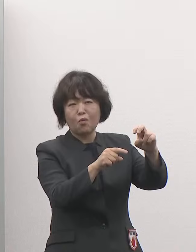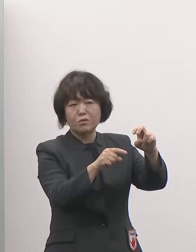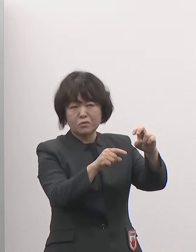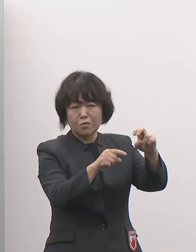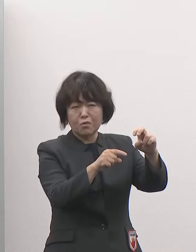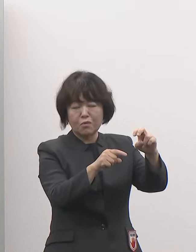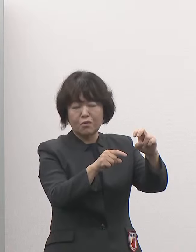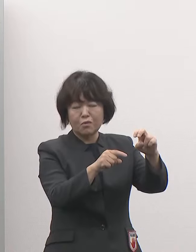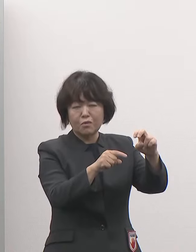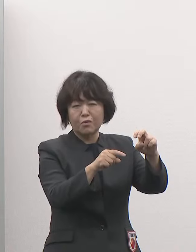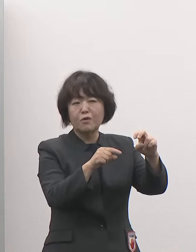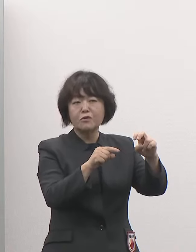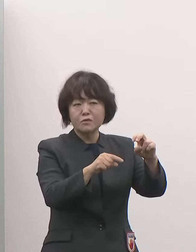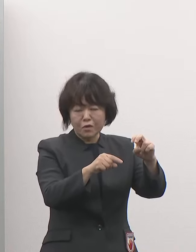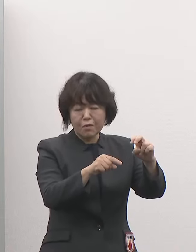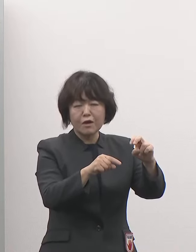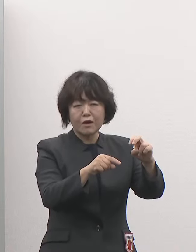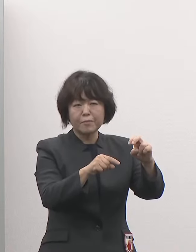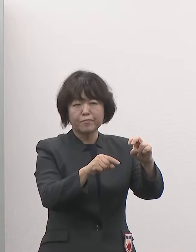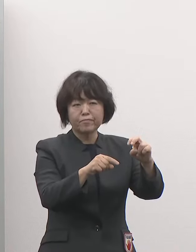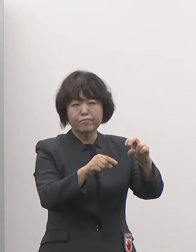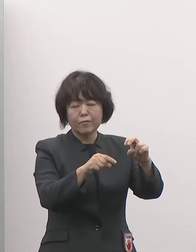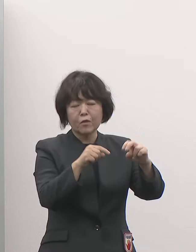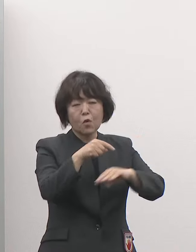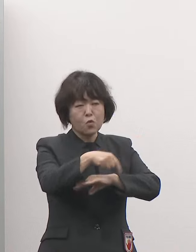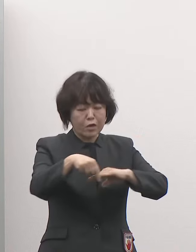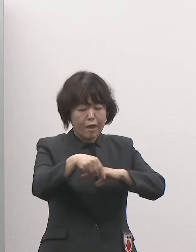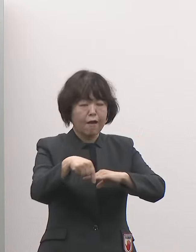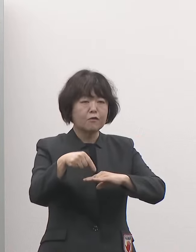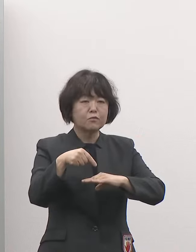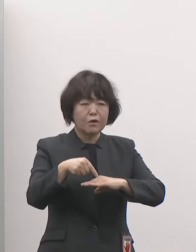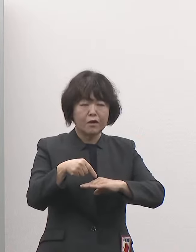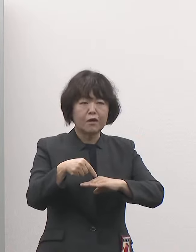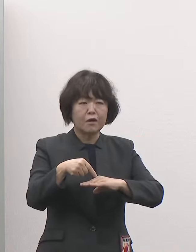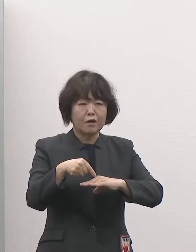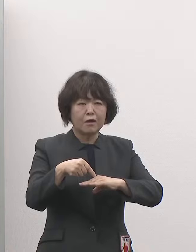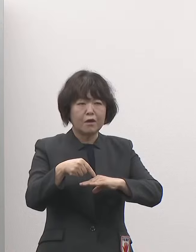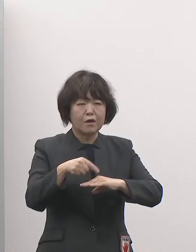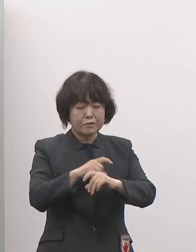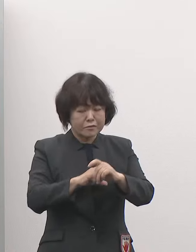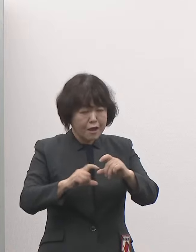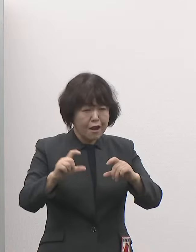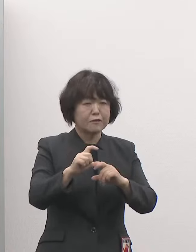一環というかその並びでありますが、登山鉄道構想に関しましても、さらに議論を